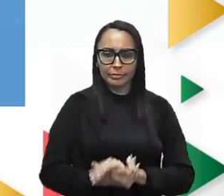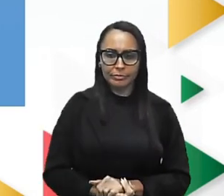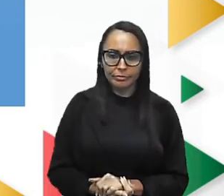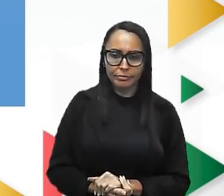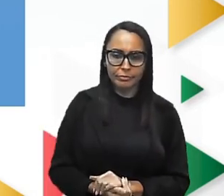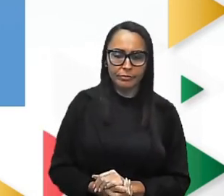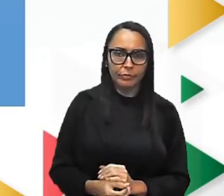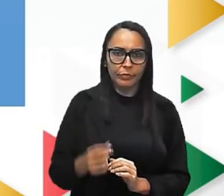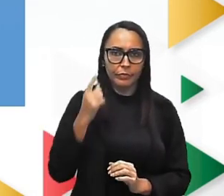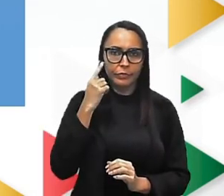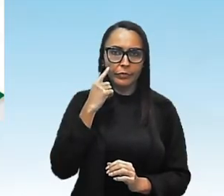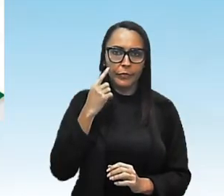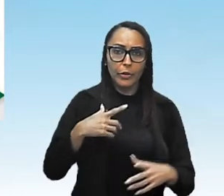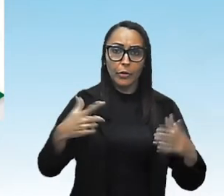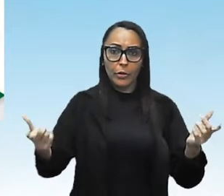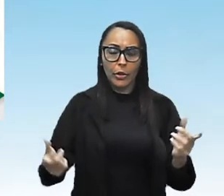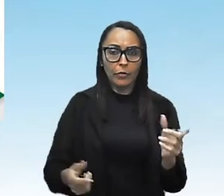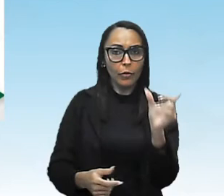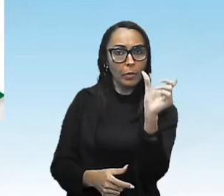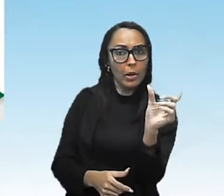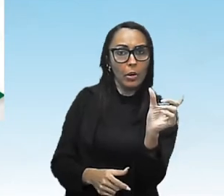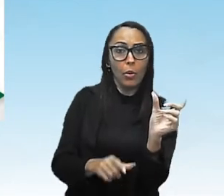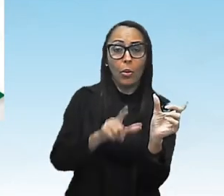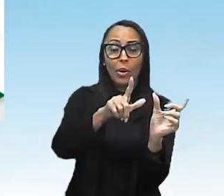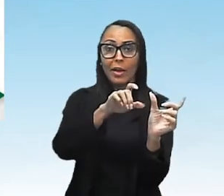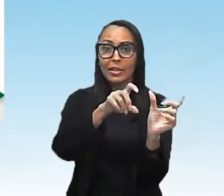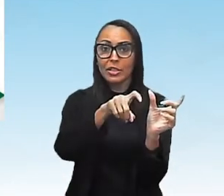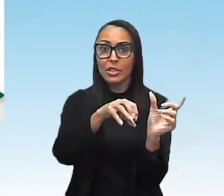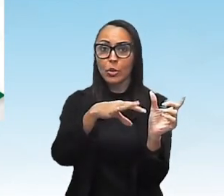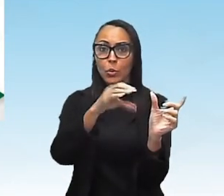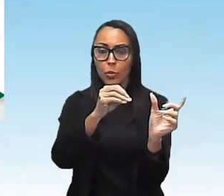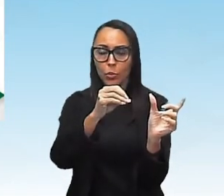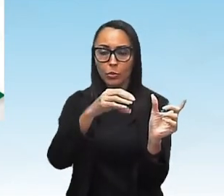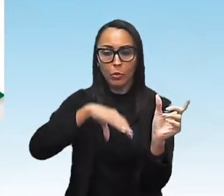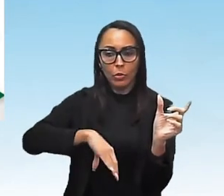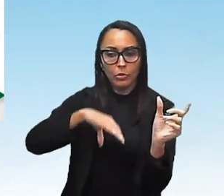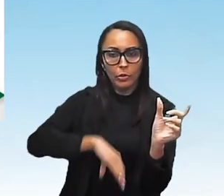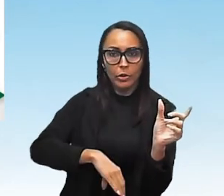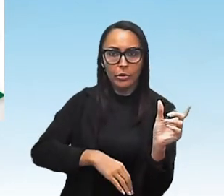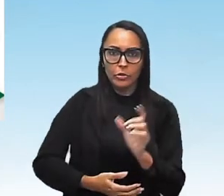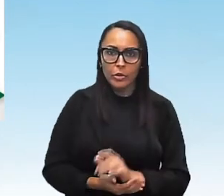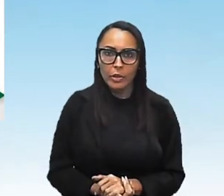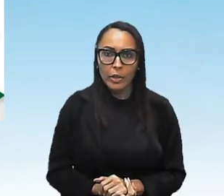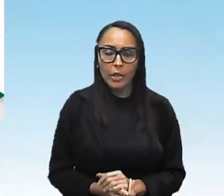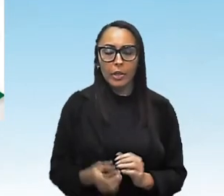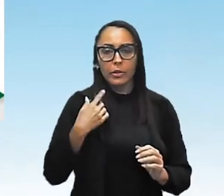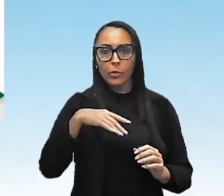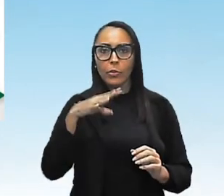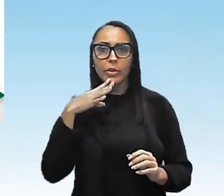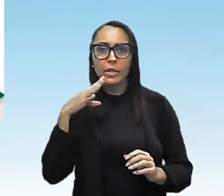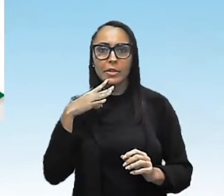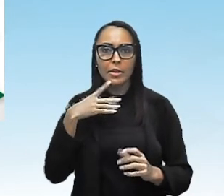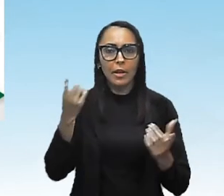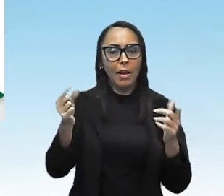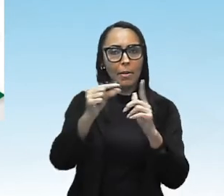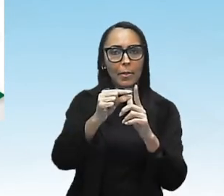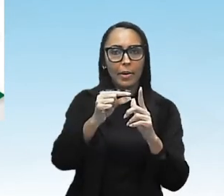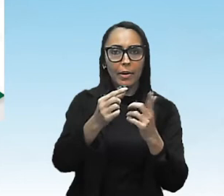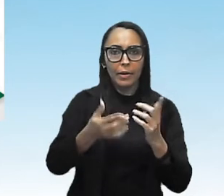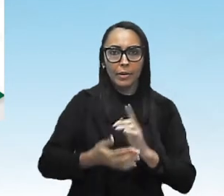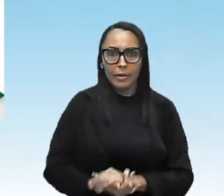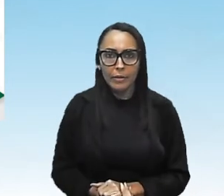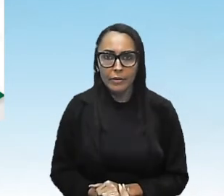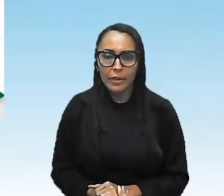o léxico, a língua portuguesa, certo? Conhecer a palavra. E ainda temos mais.